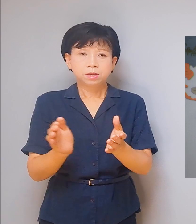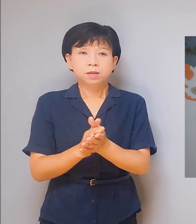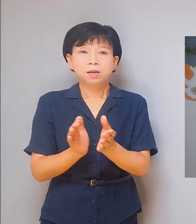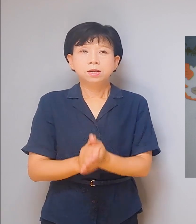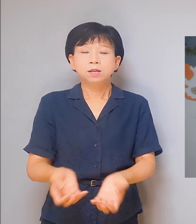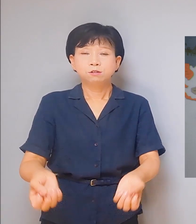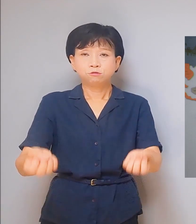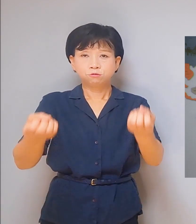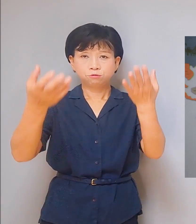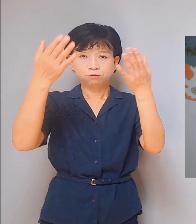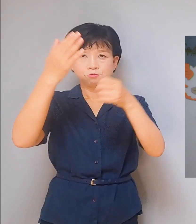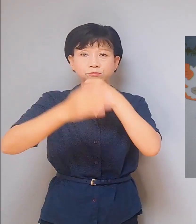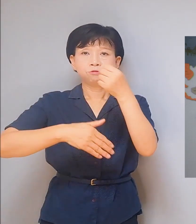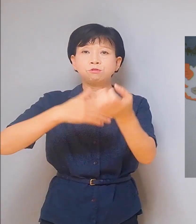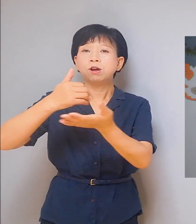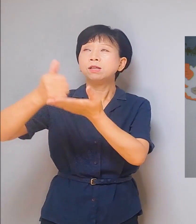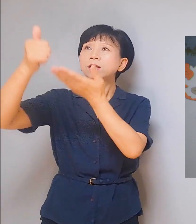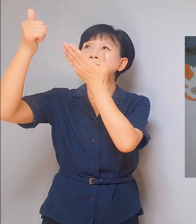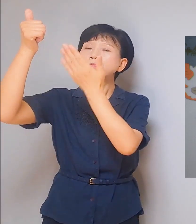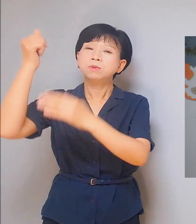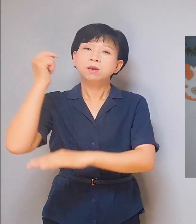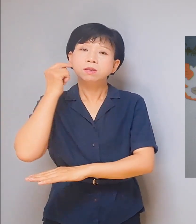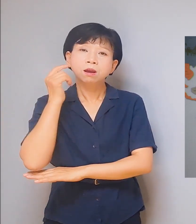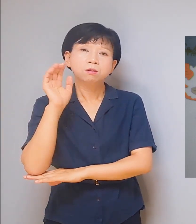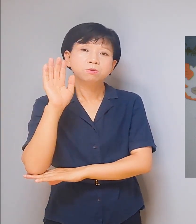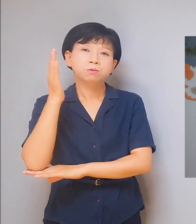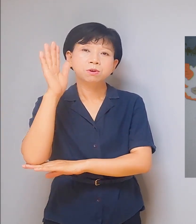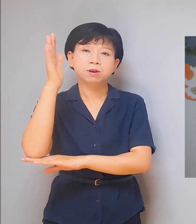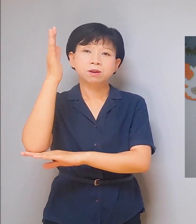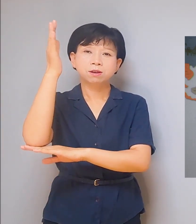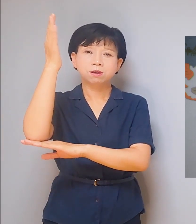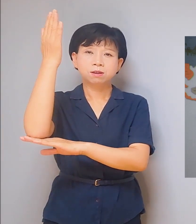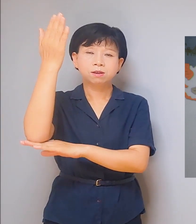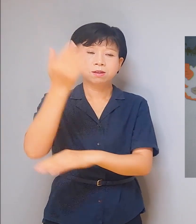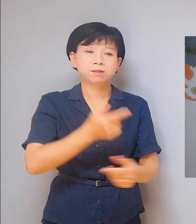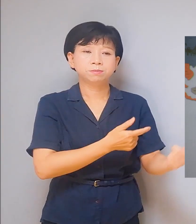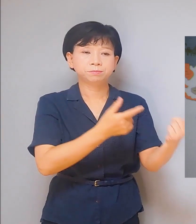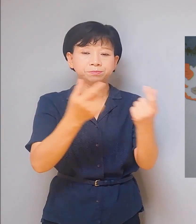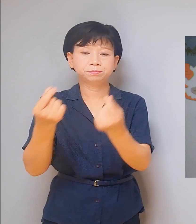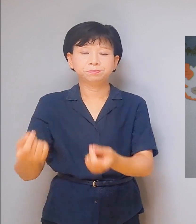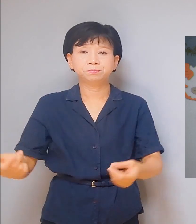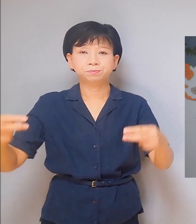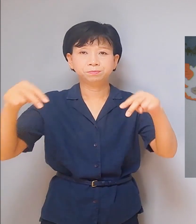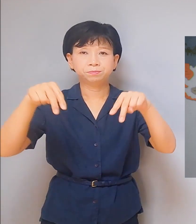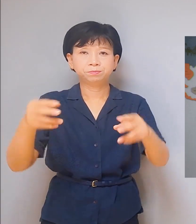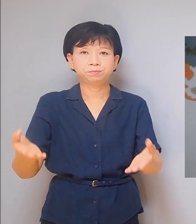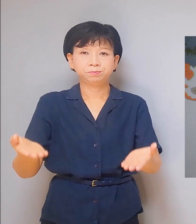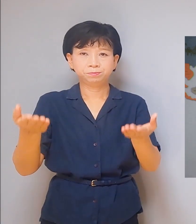할렐루야. 하나님께 영광입니다. 자, 일어나시겠습니다.